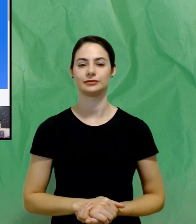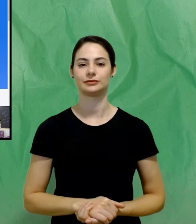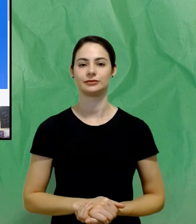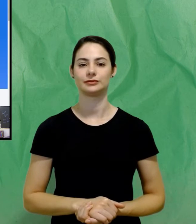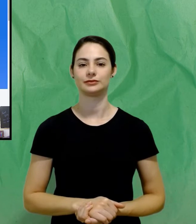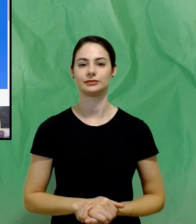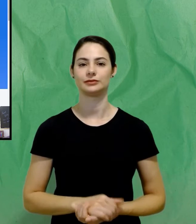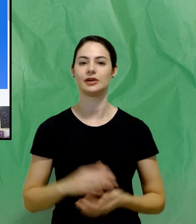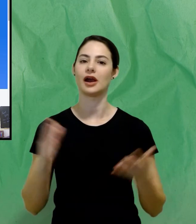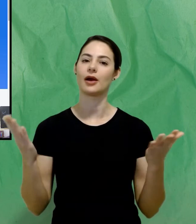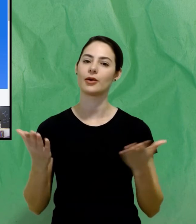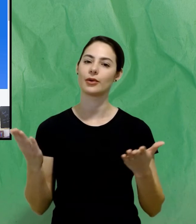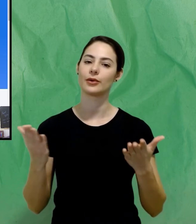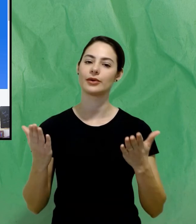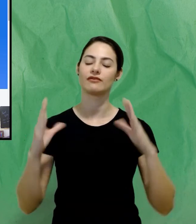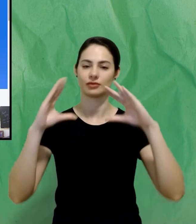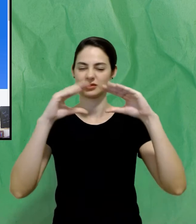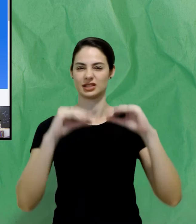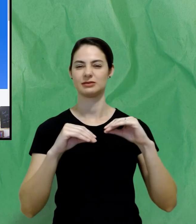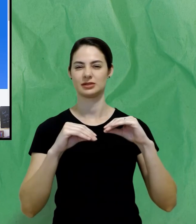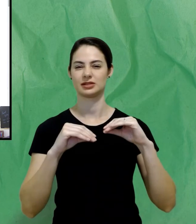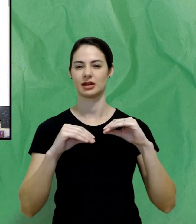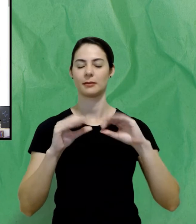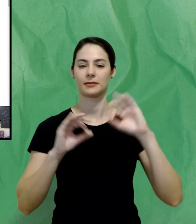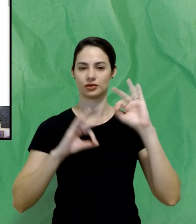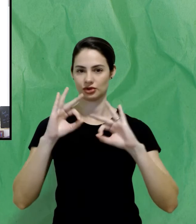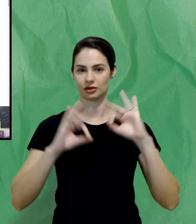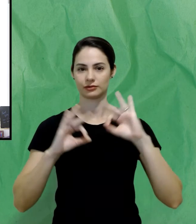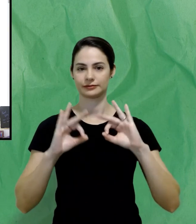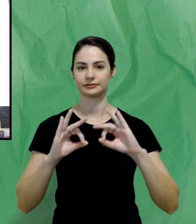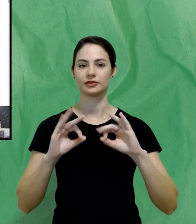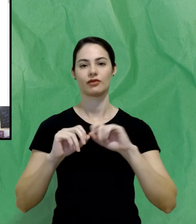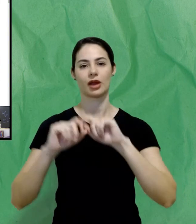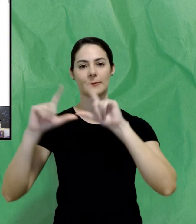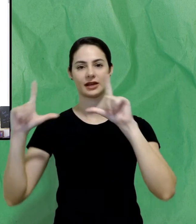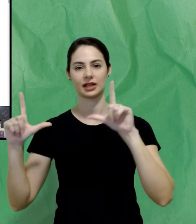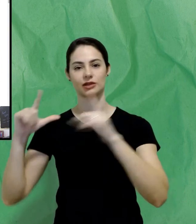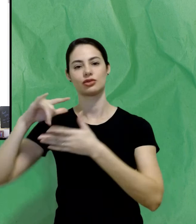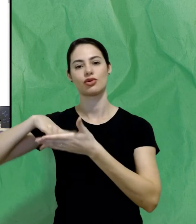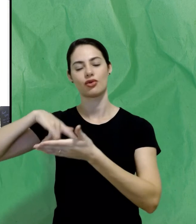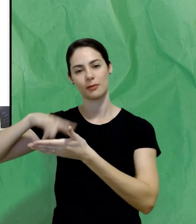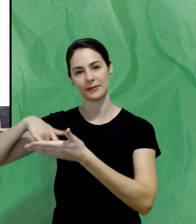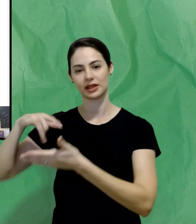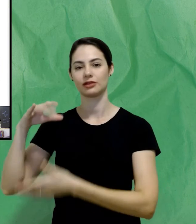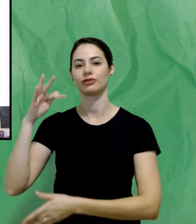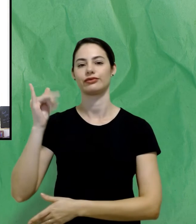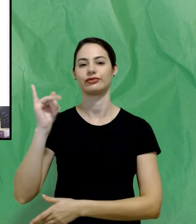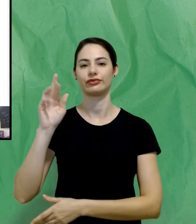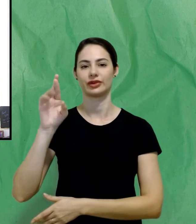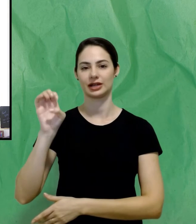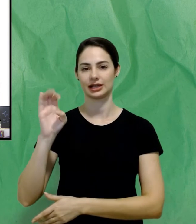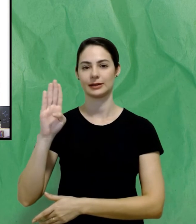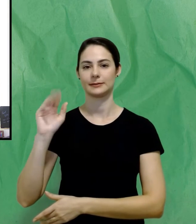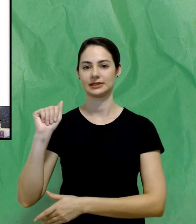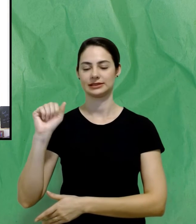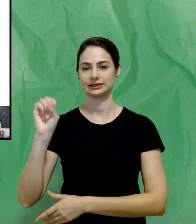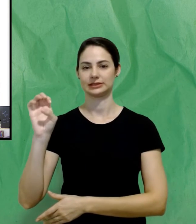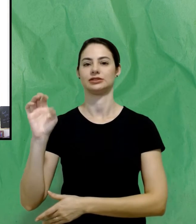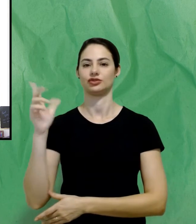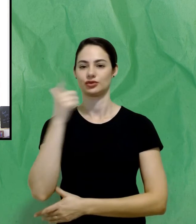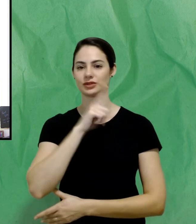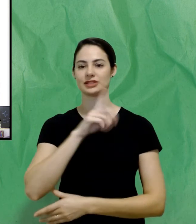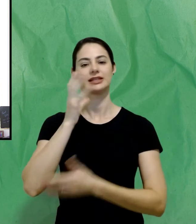E aí agora eu vou minimizar aqui o meu projeto, tá? E vou abrir a documentação do Firebase, para que a gente possa